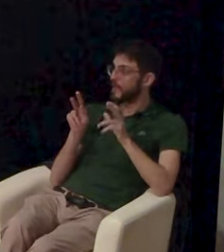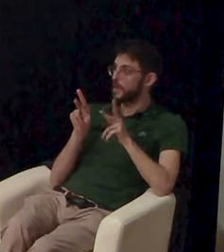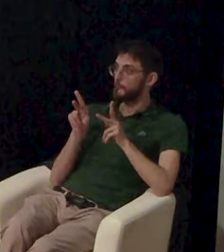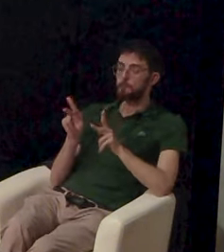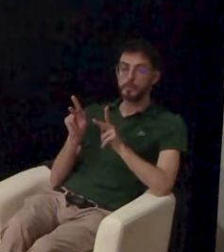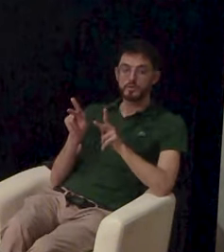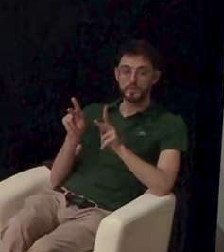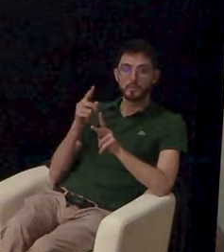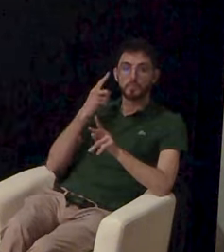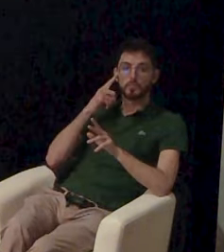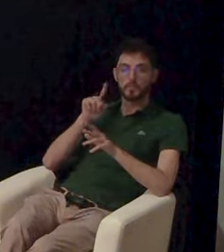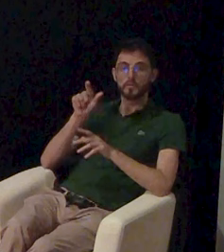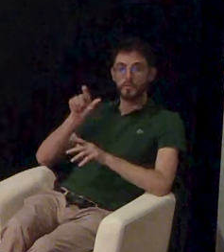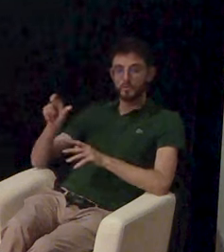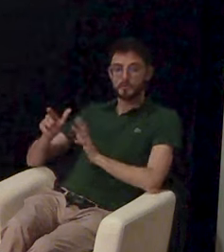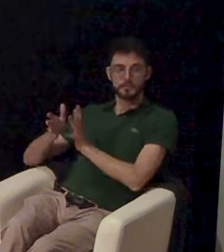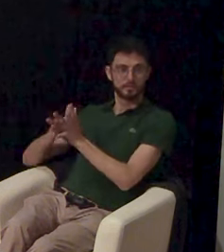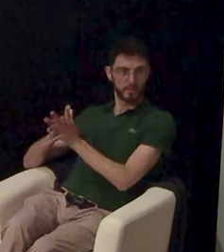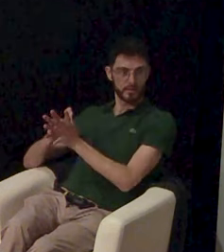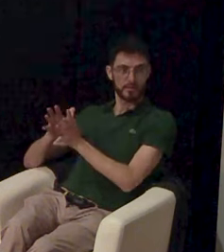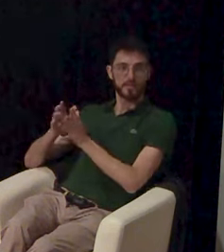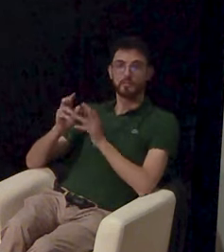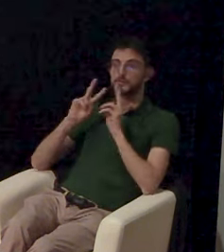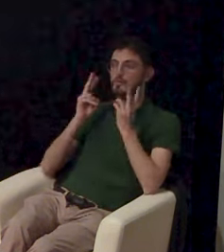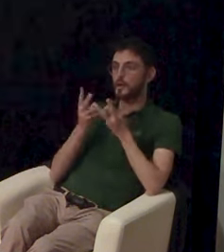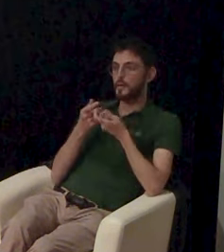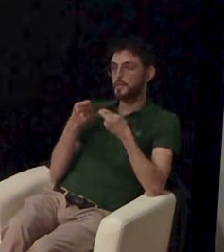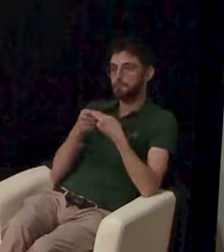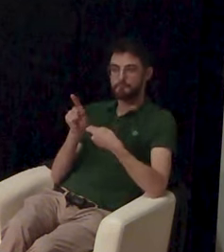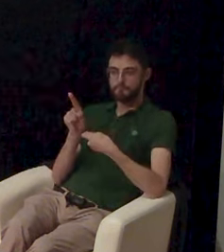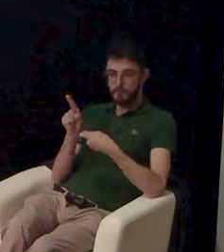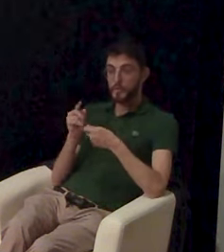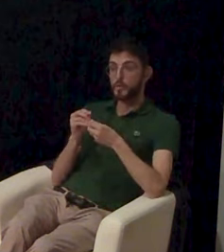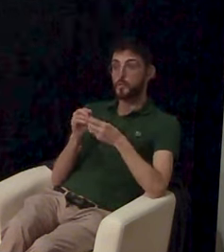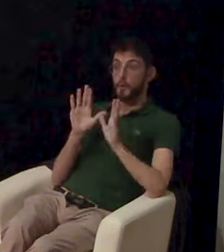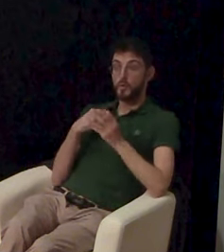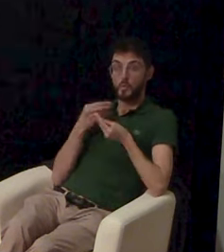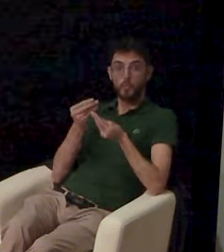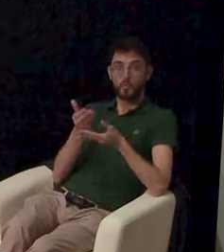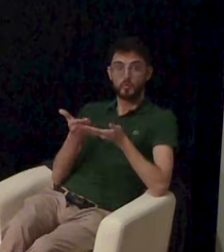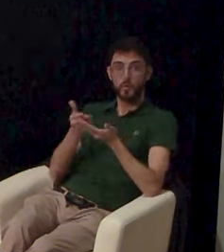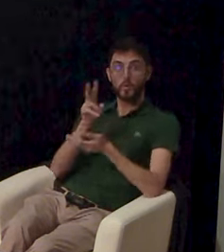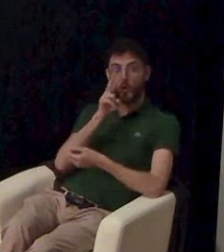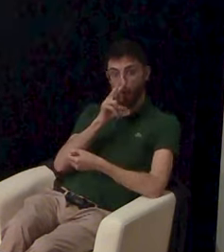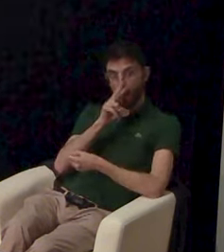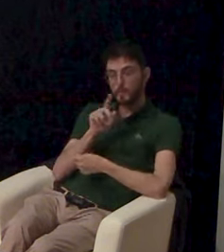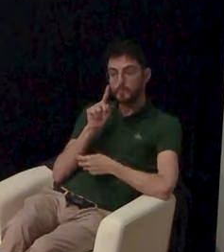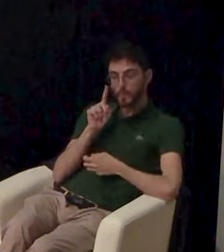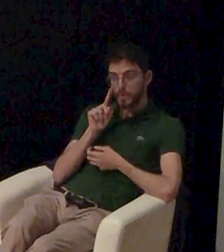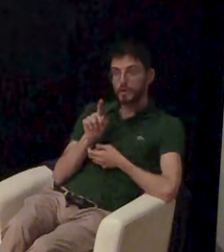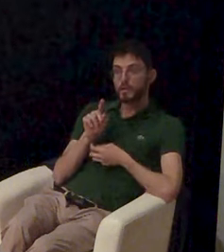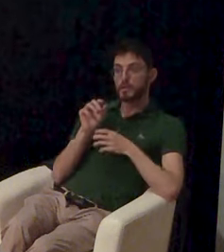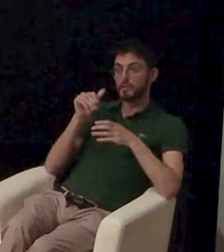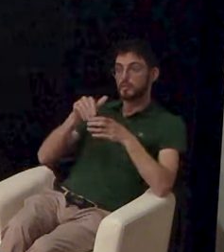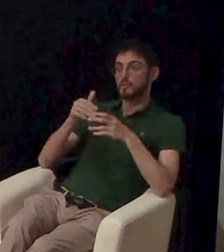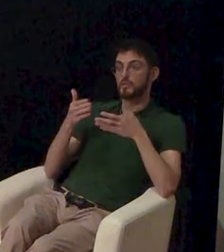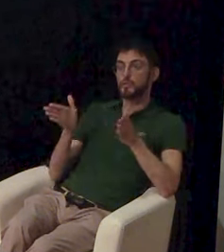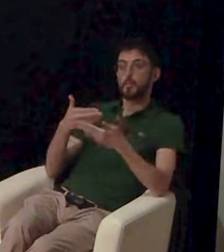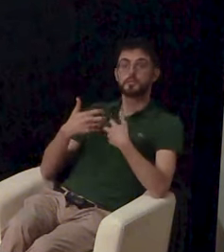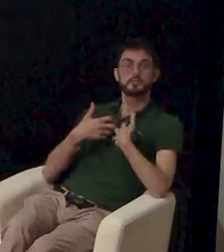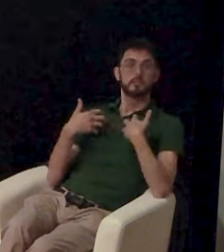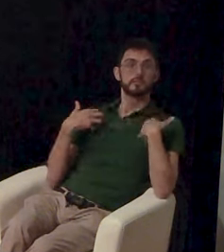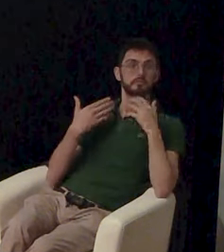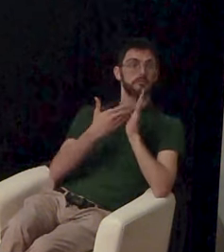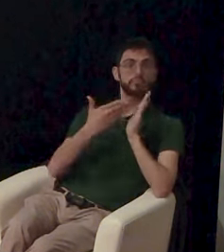Je suis tout à fait d'accord avec Juliette par rapport à la pédagogie de la langue des signes. La pédagogie en langue des entendants ne